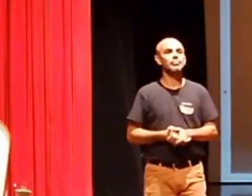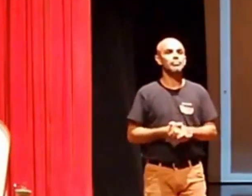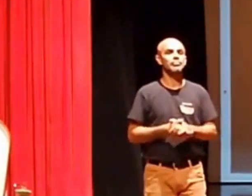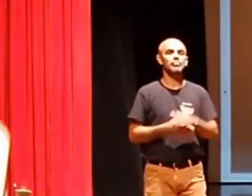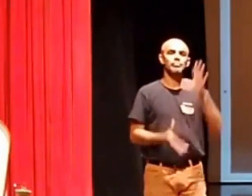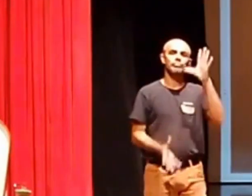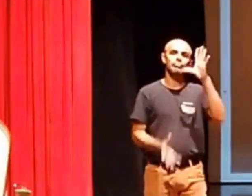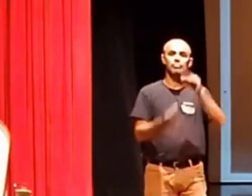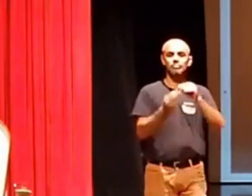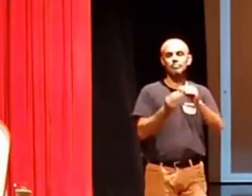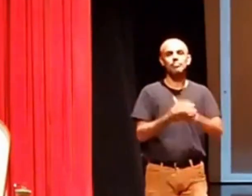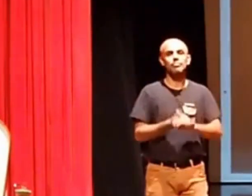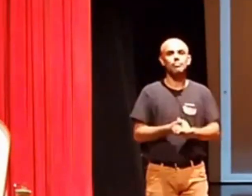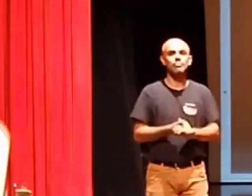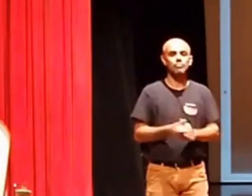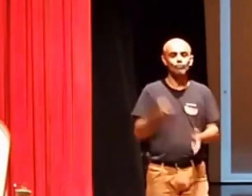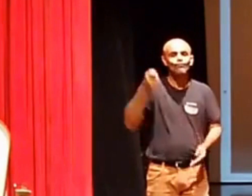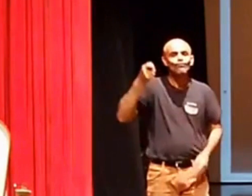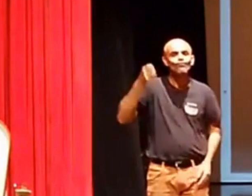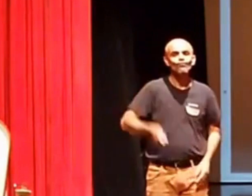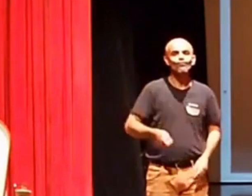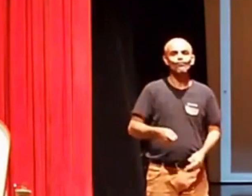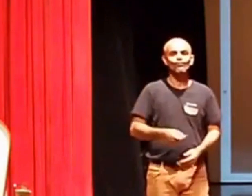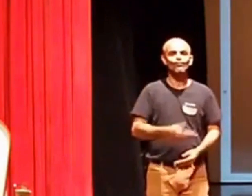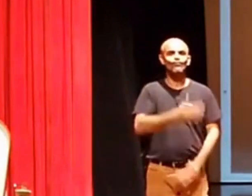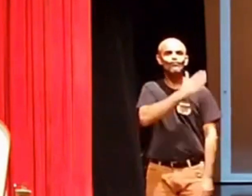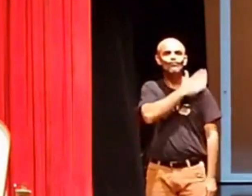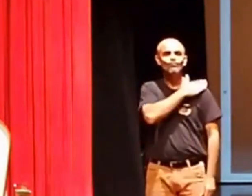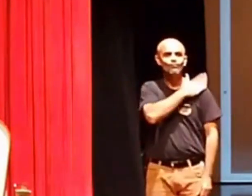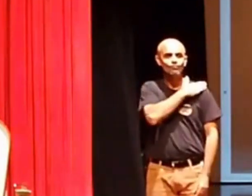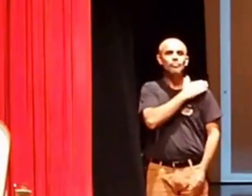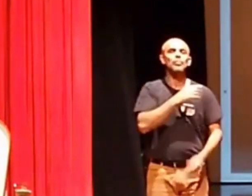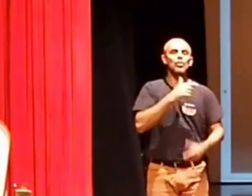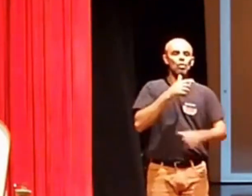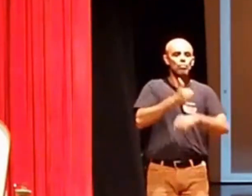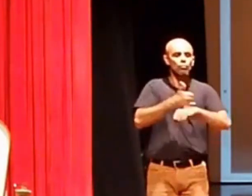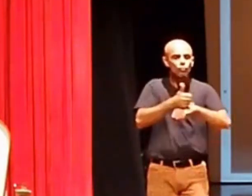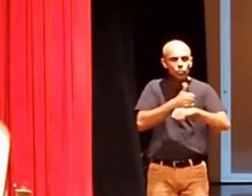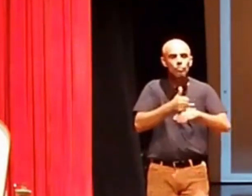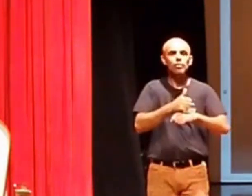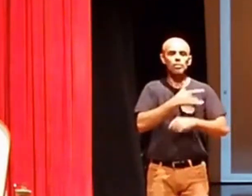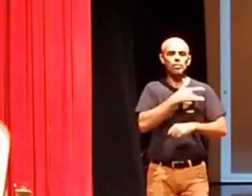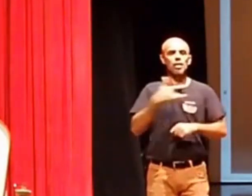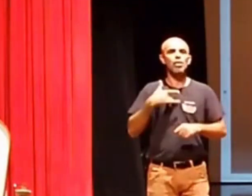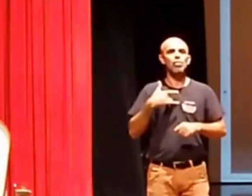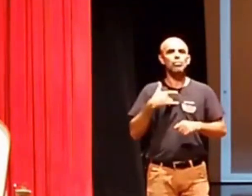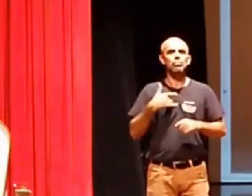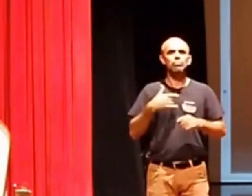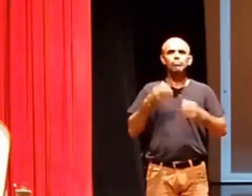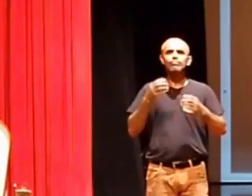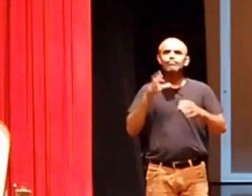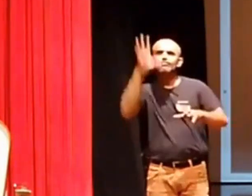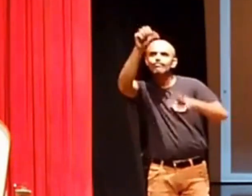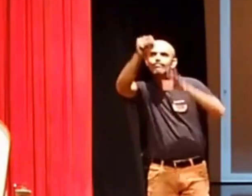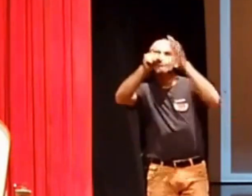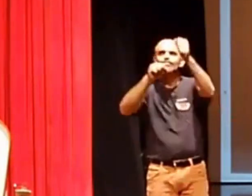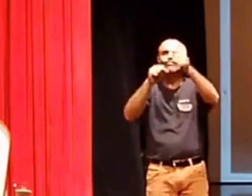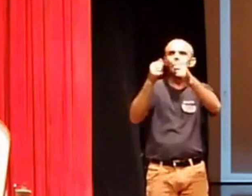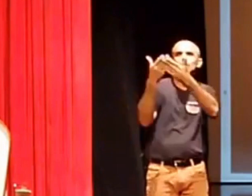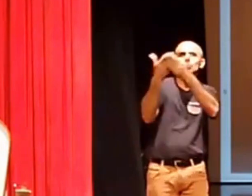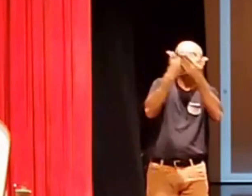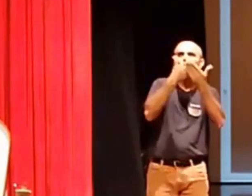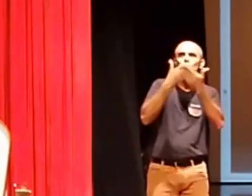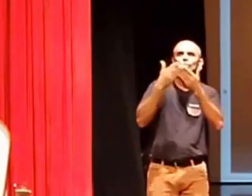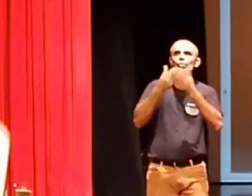Conclusão: é dever e compromisso do profissional da saúde se manter atualizado, buscando sempre